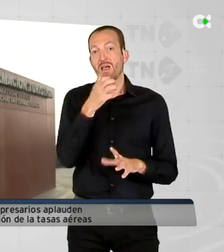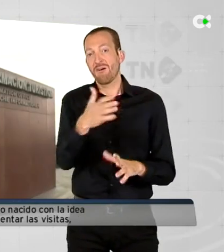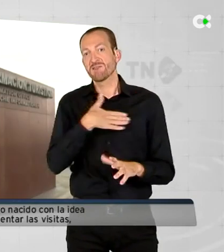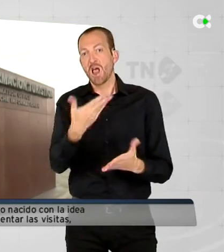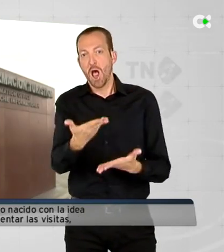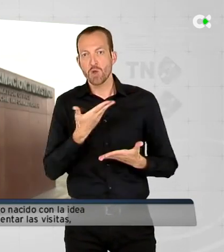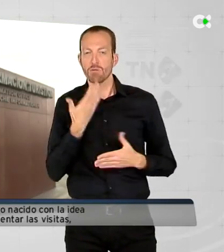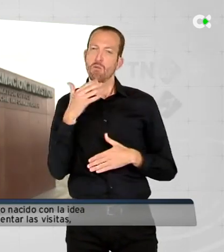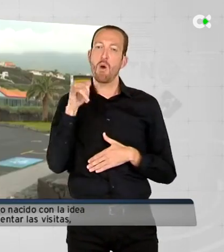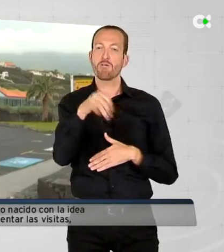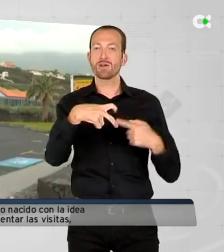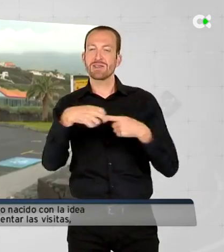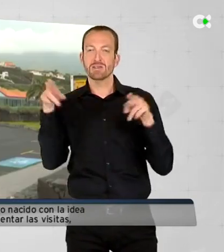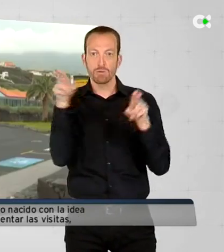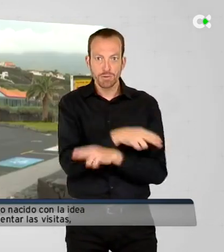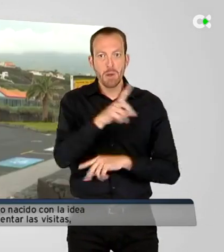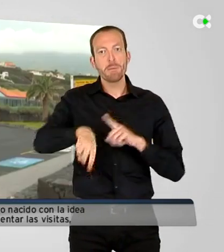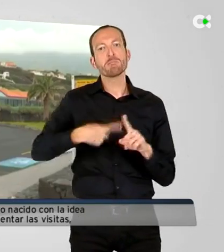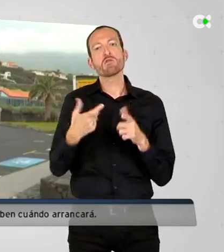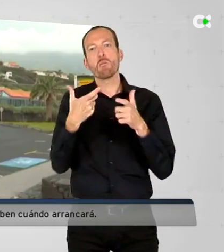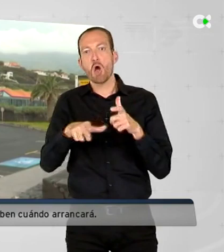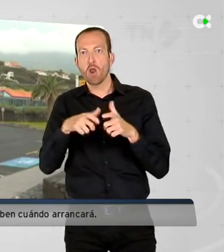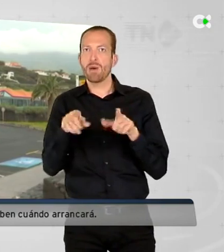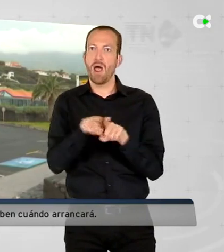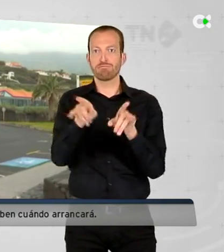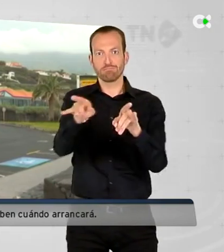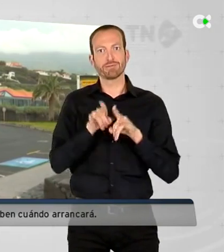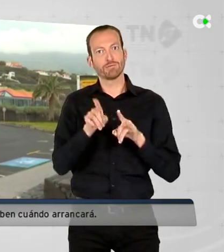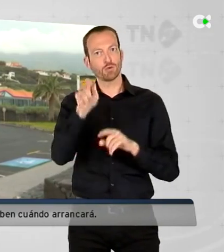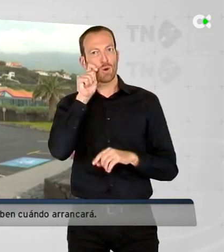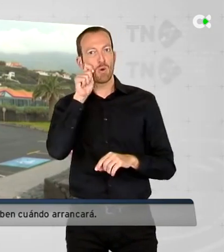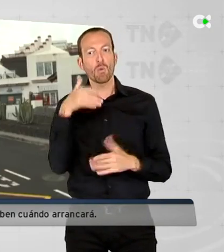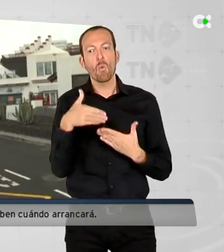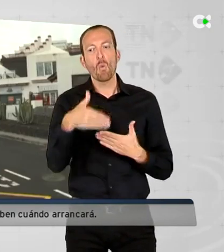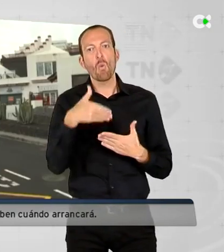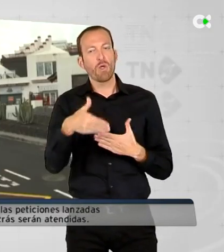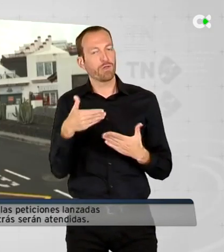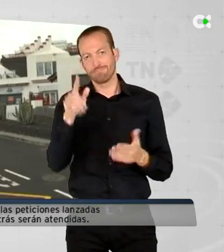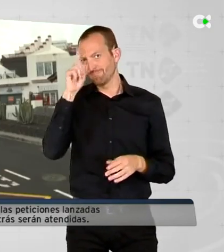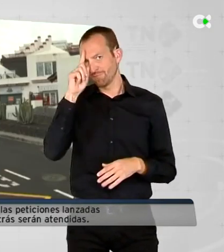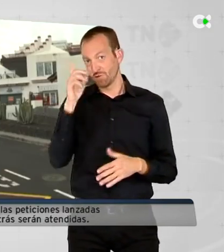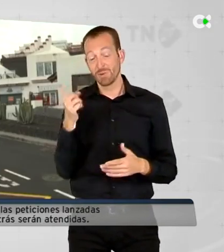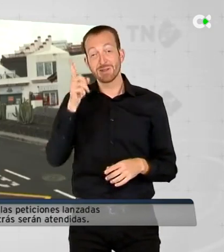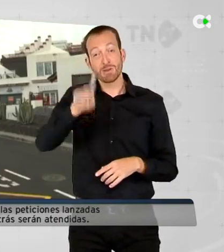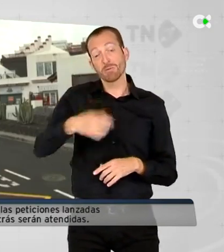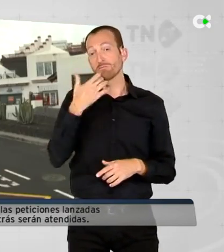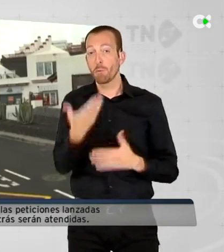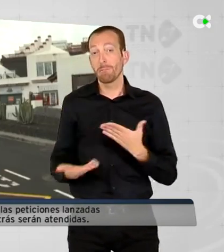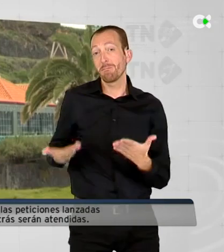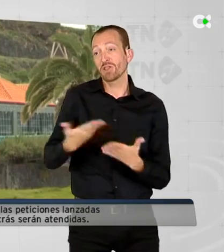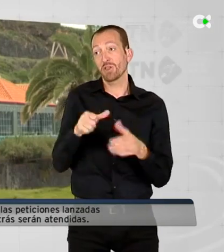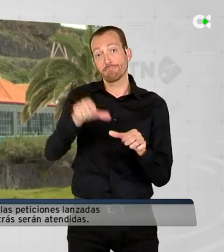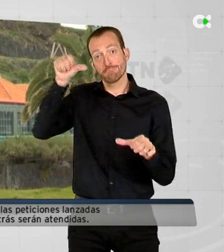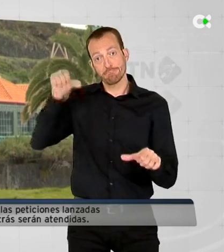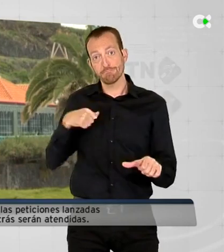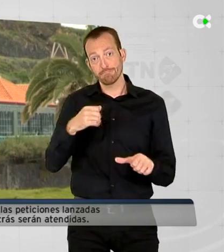las tasas aéreas y el bono nacido con la idea de alentar las visitas, pero no saben cuándo arrancará. Tampoco si las peticiones lanzadas meses atrás